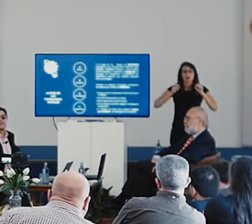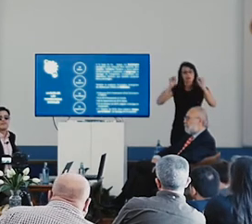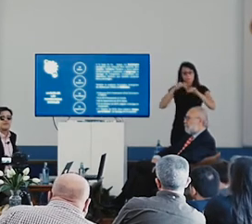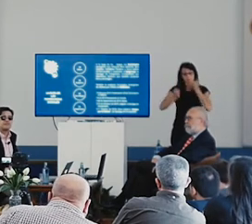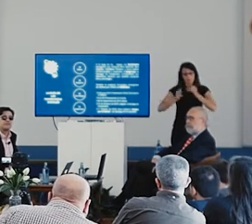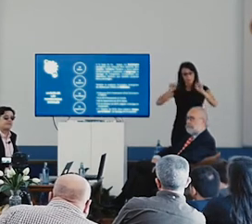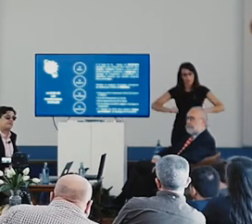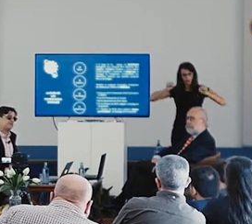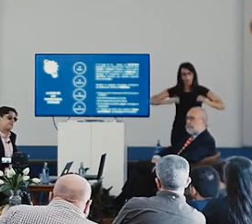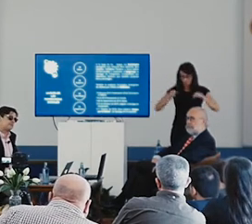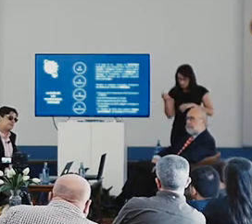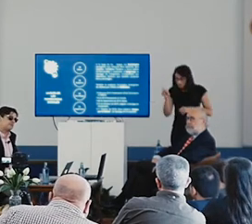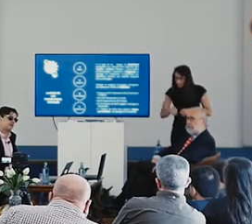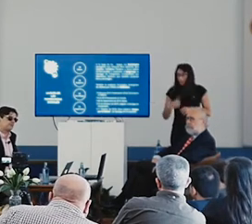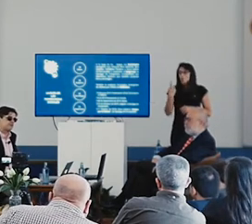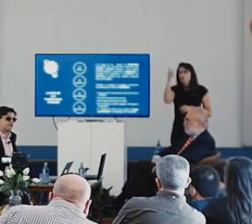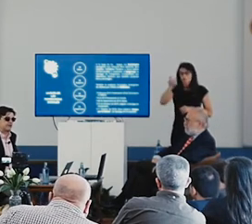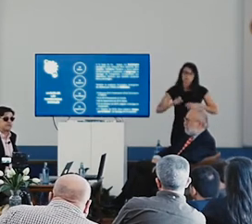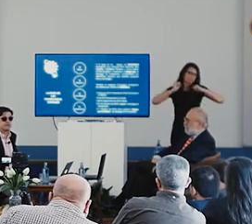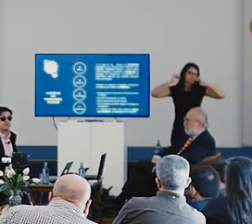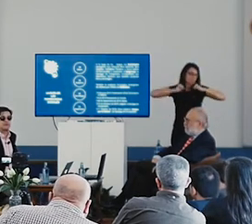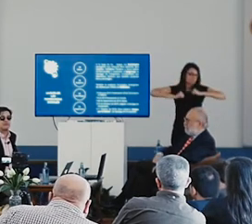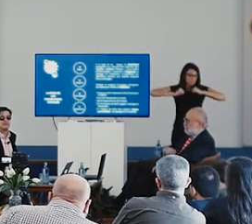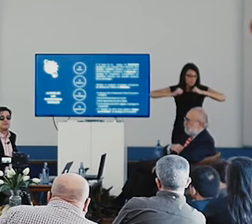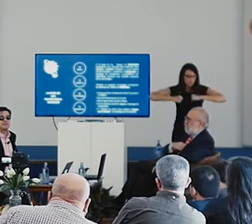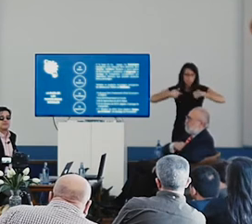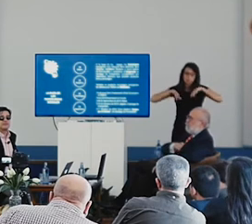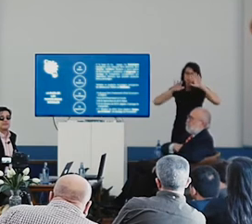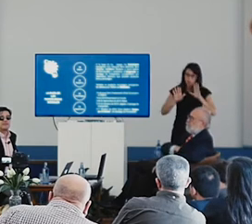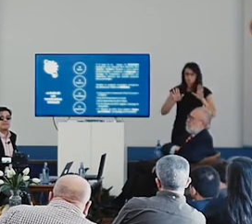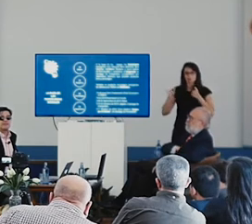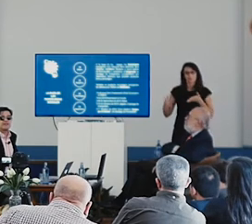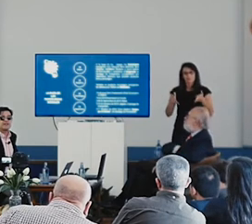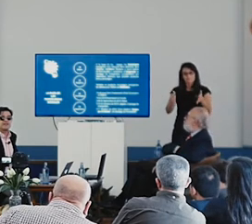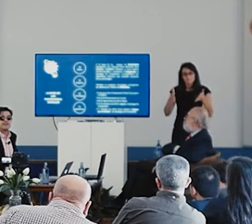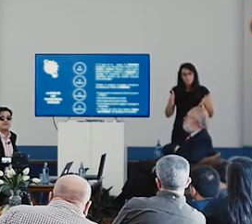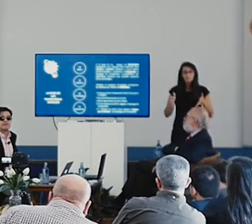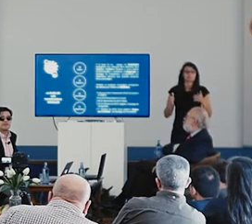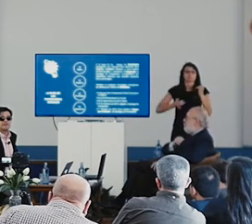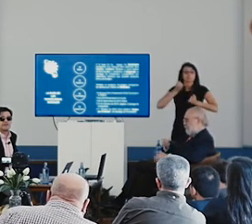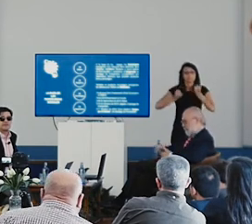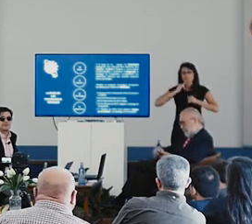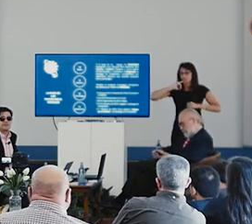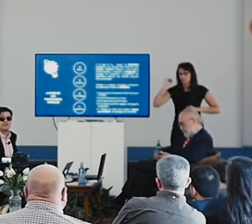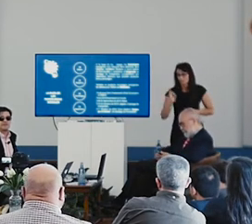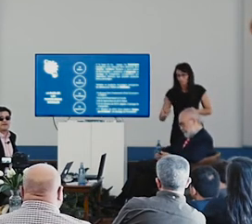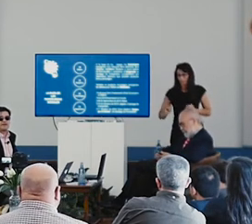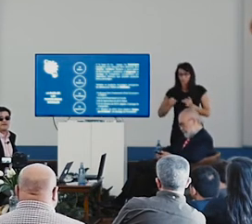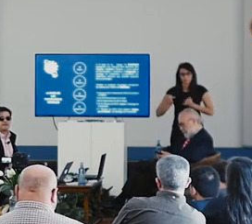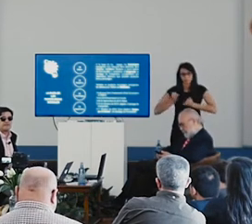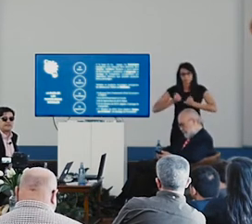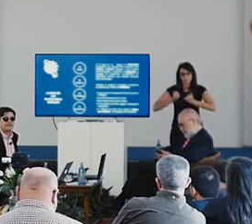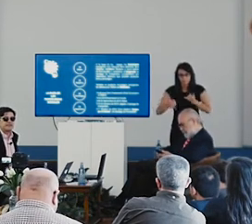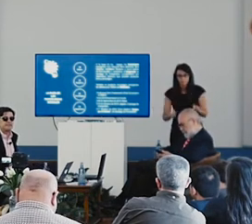que se manejan con la mano. Va a venir una persona muy mayor, pero que le gusta mucho hacerlo, y vendrá con una bici eléctrica, apoyada por una bici eléctrica. Va